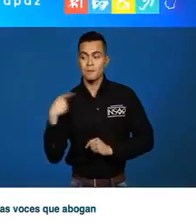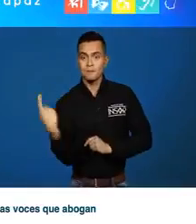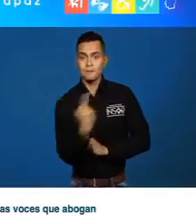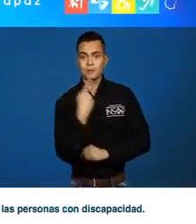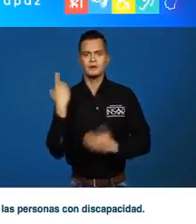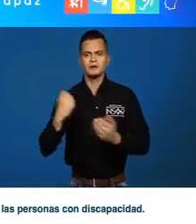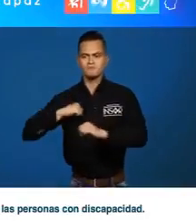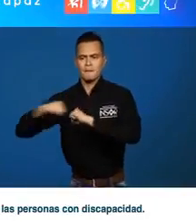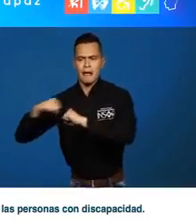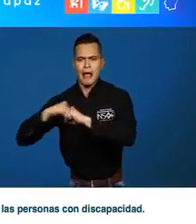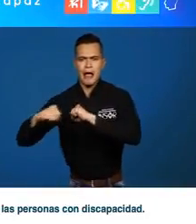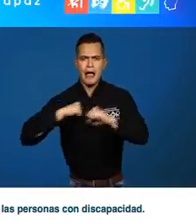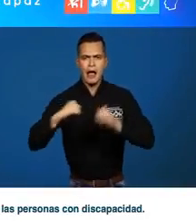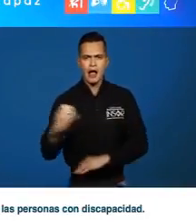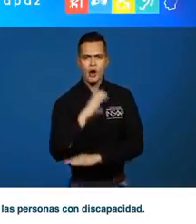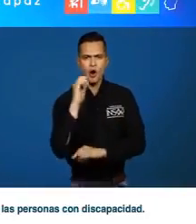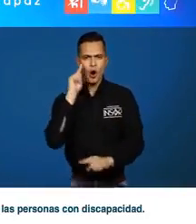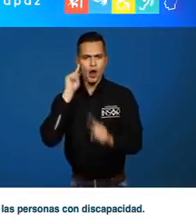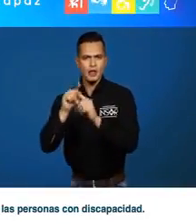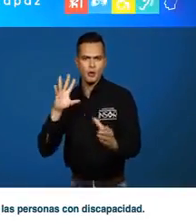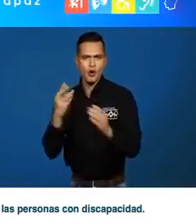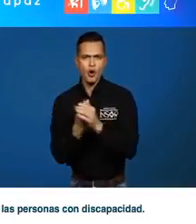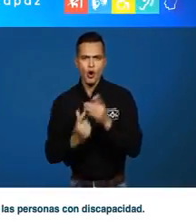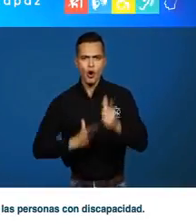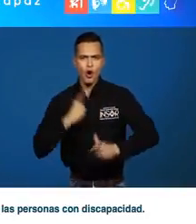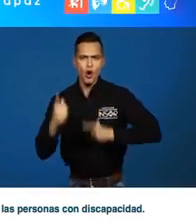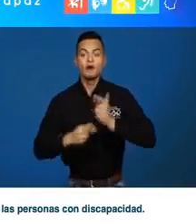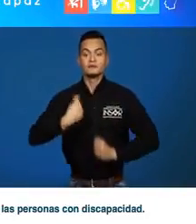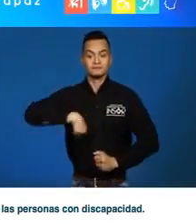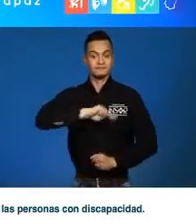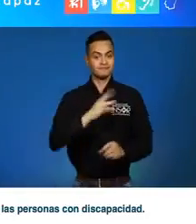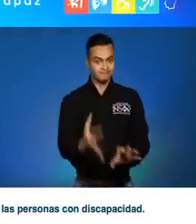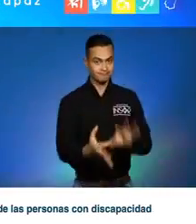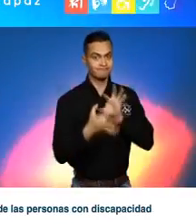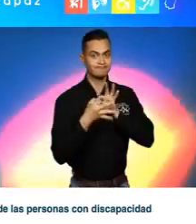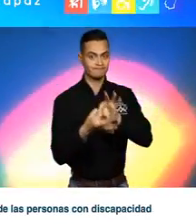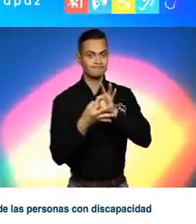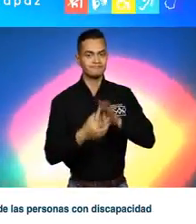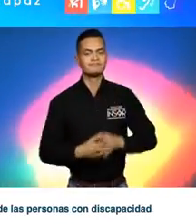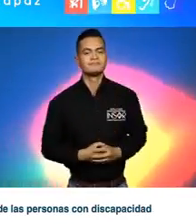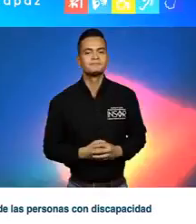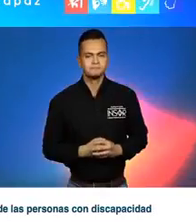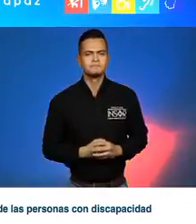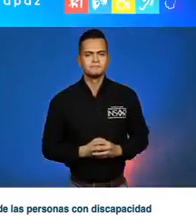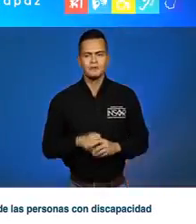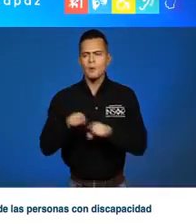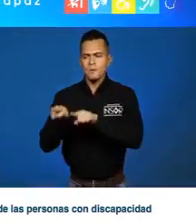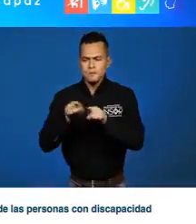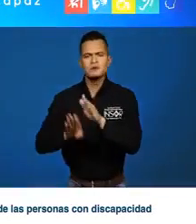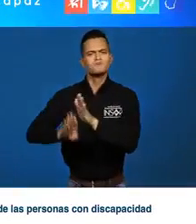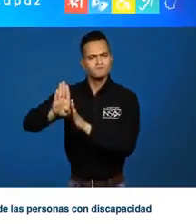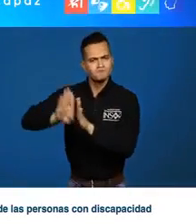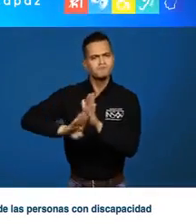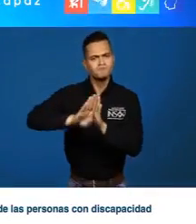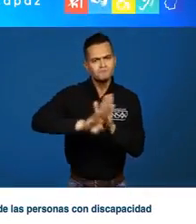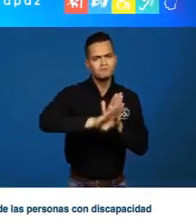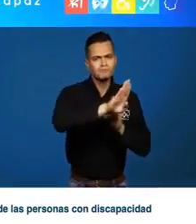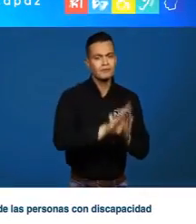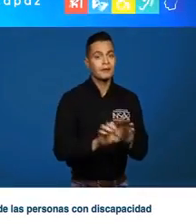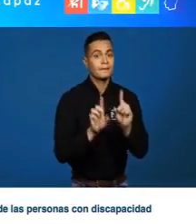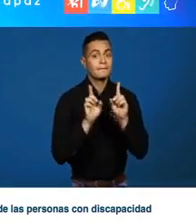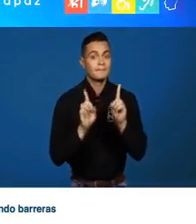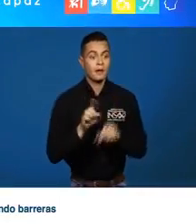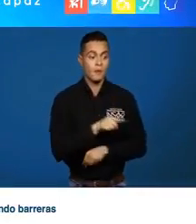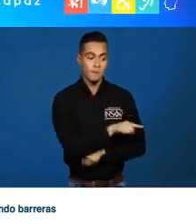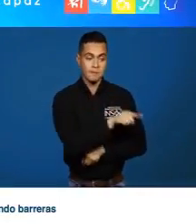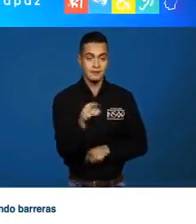abogan por una Colombia más incluyente para las personas con discapacidad. A pesar de algunos avances, la mayoría de las personas con discapacidad